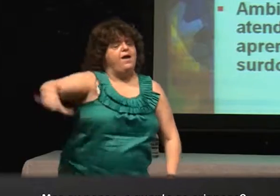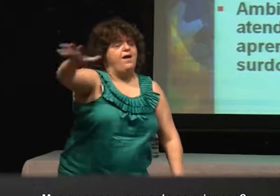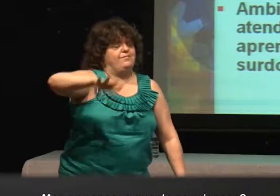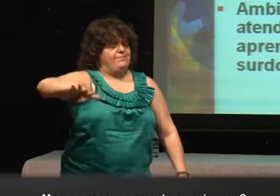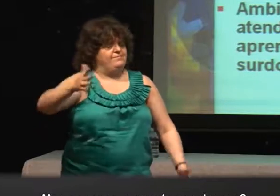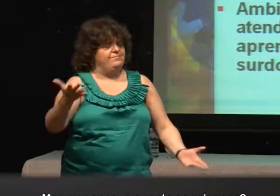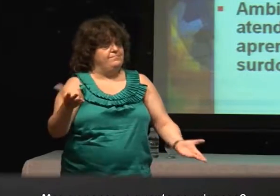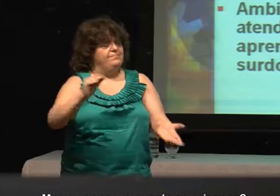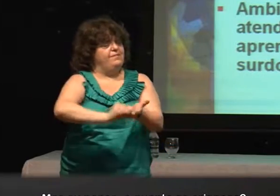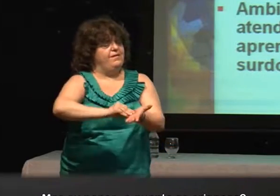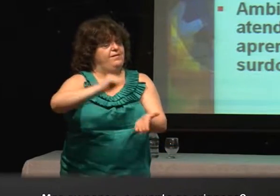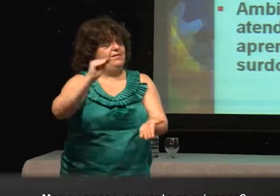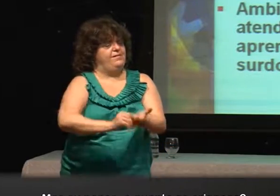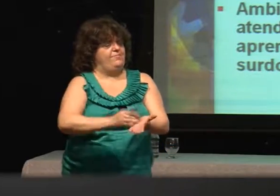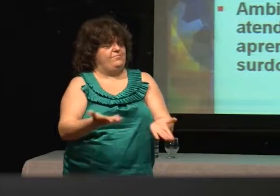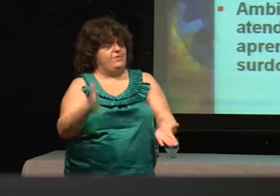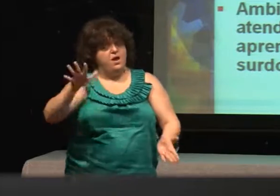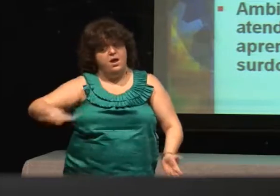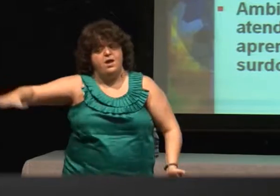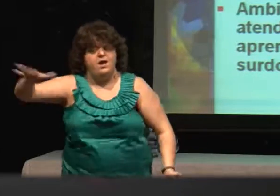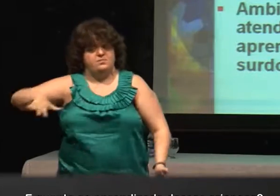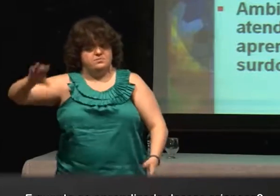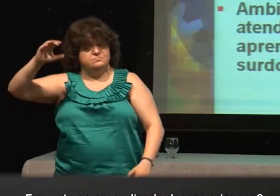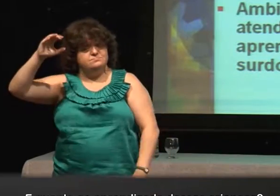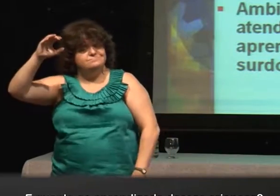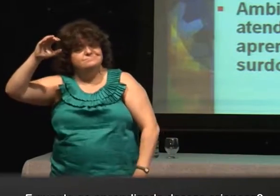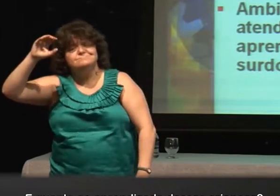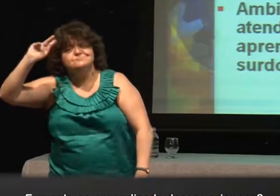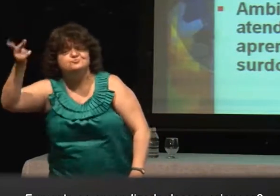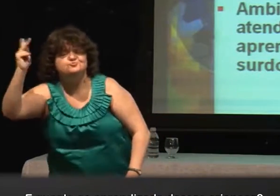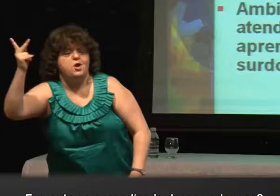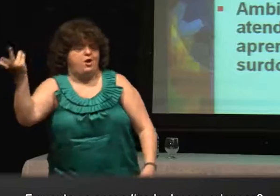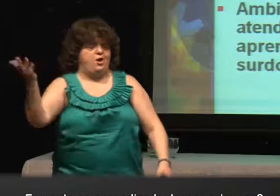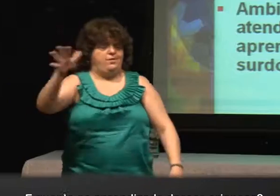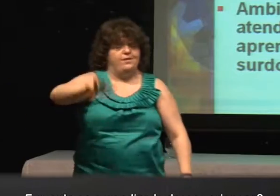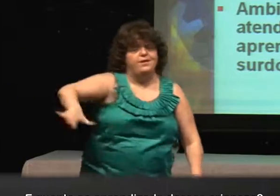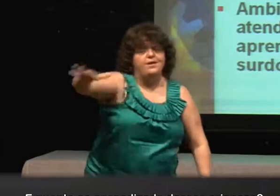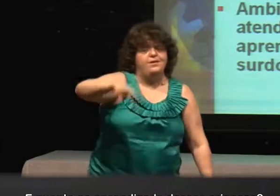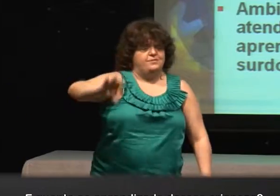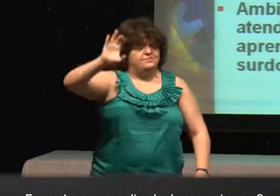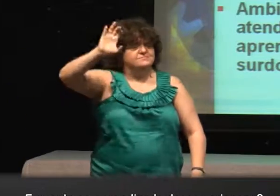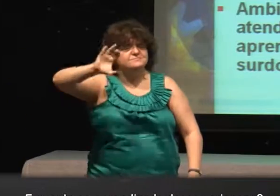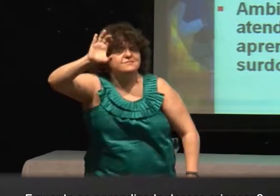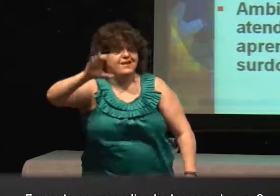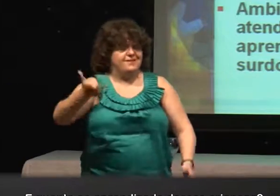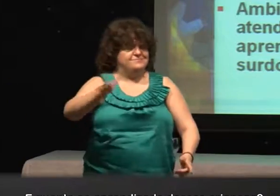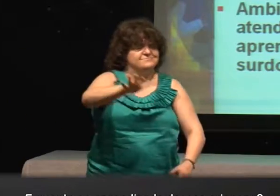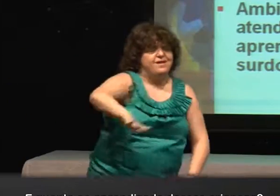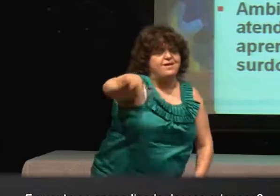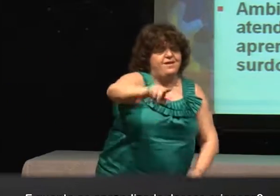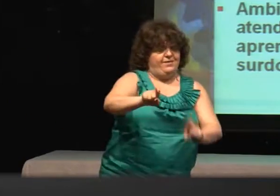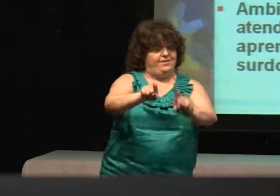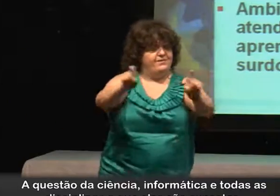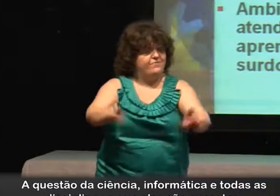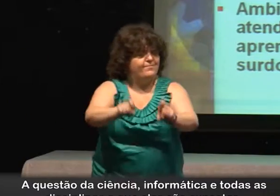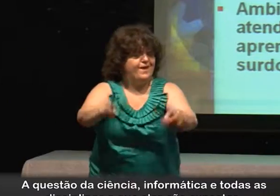e quanto às crianças? E quanto ao aprendizado dessas crianças? A questão